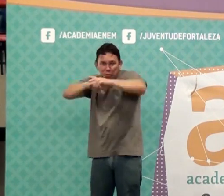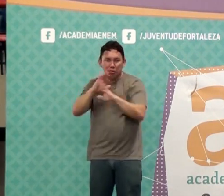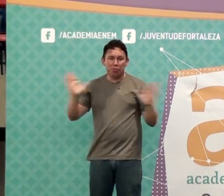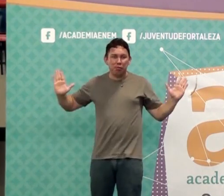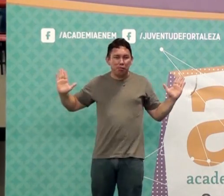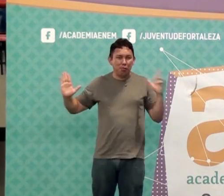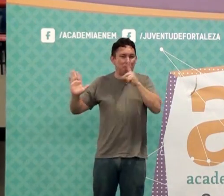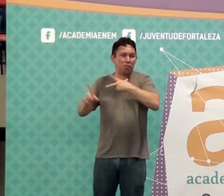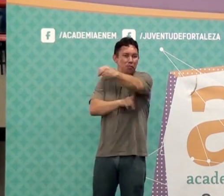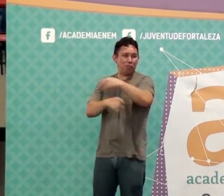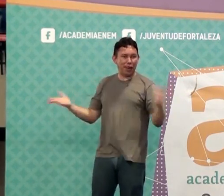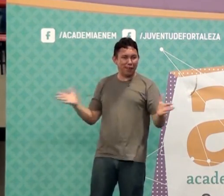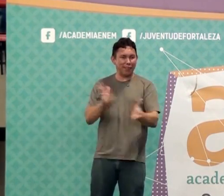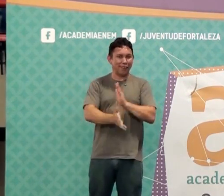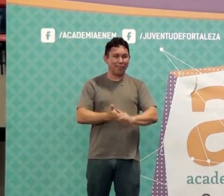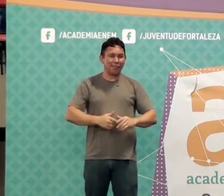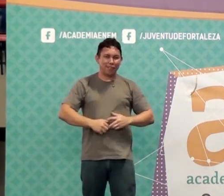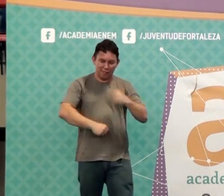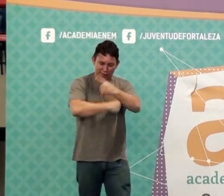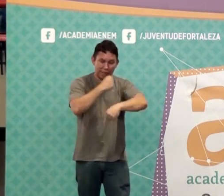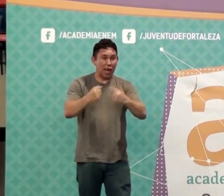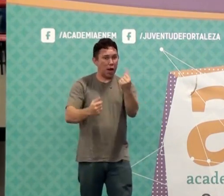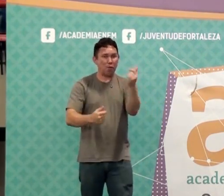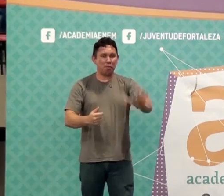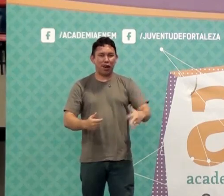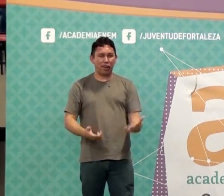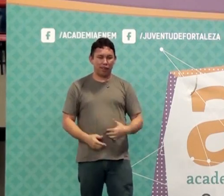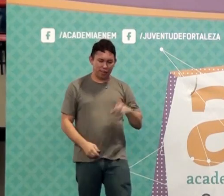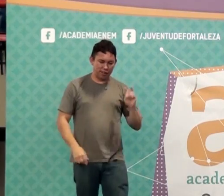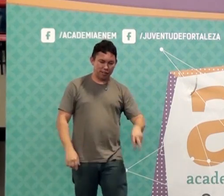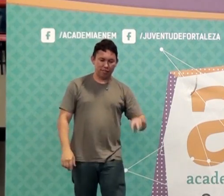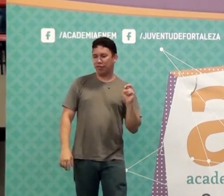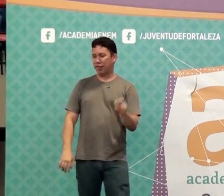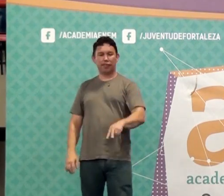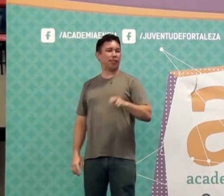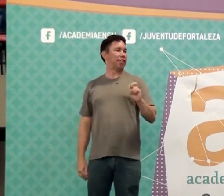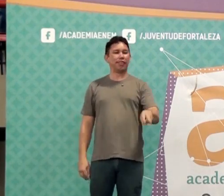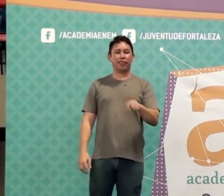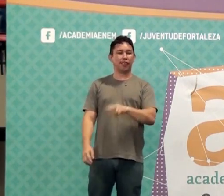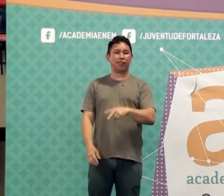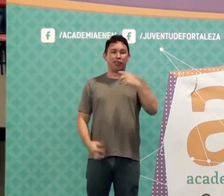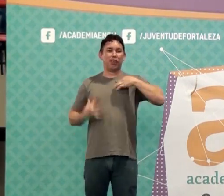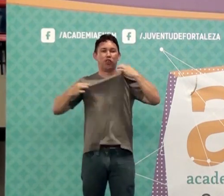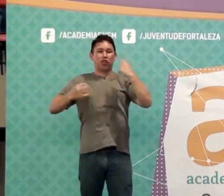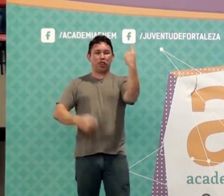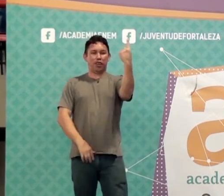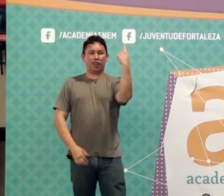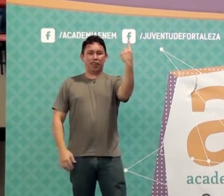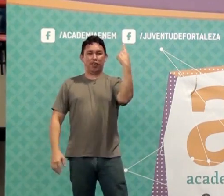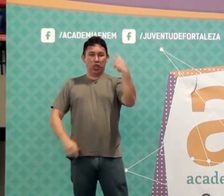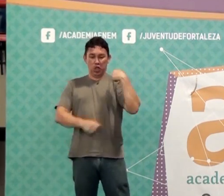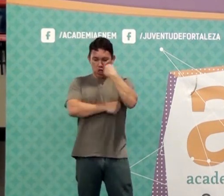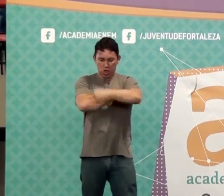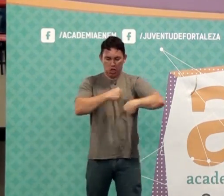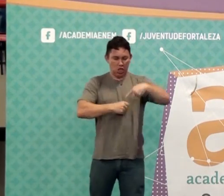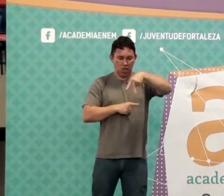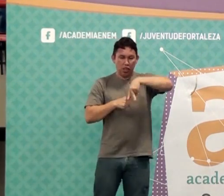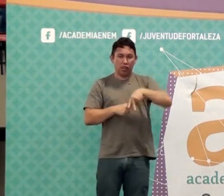alguém. Mas vamos supor, mundo real. Ele não tem nem ferramenta para trabalhar. Onde é que ele vai arranjar uma